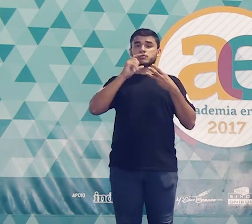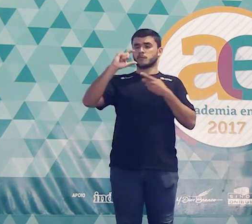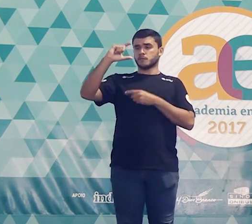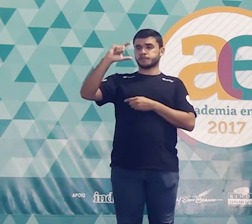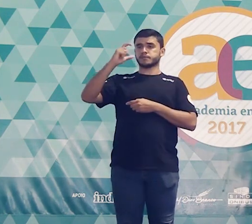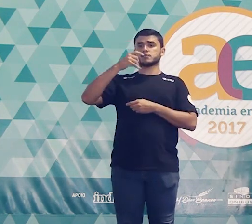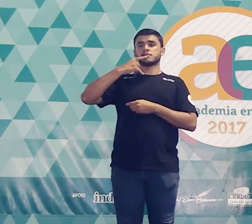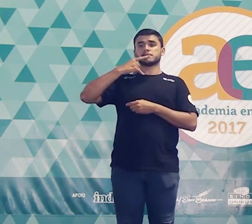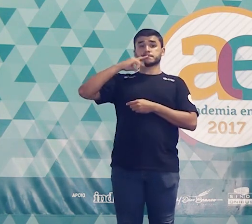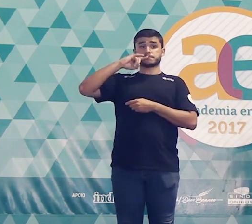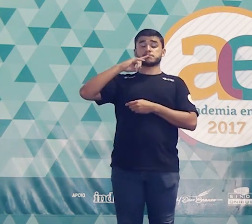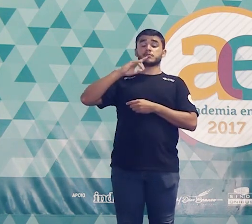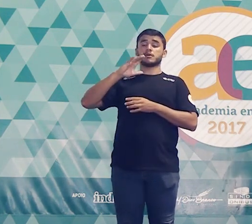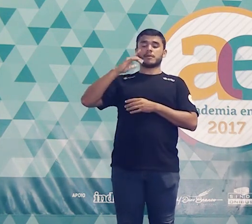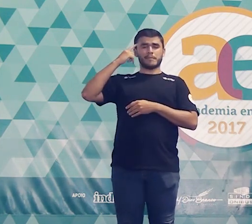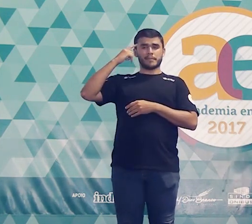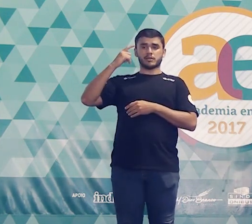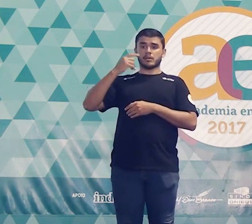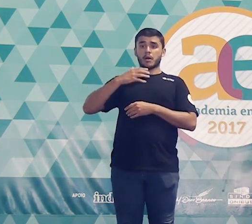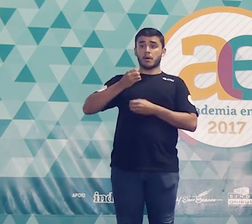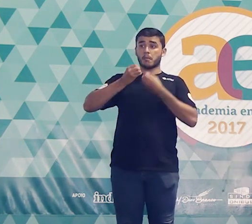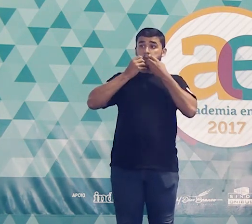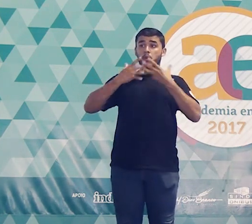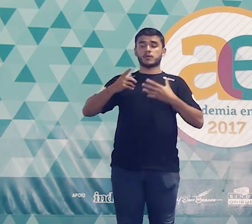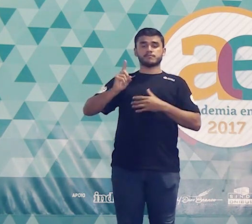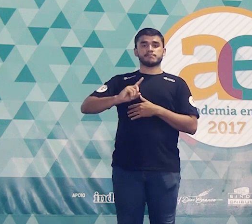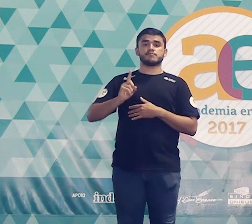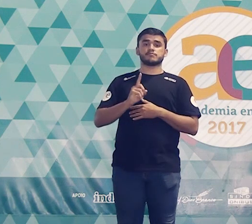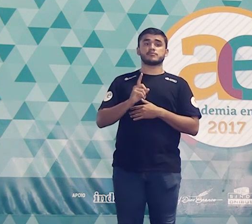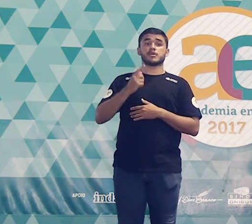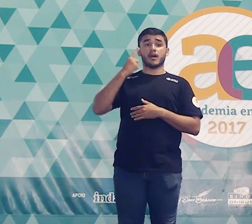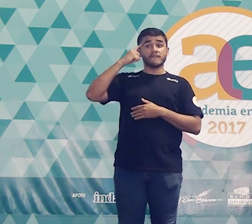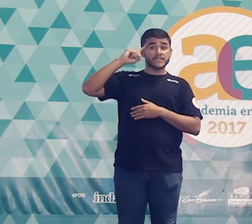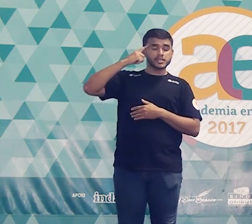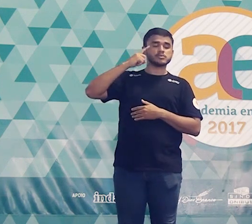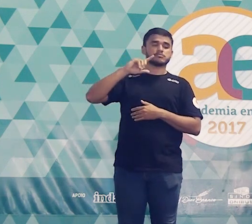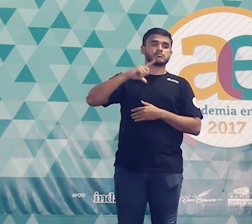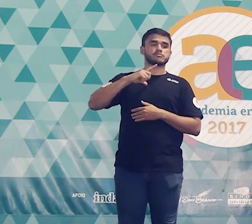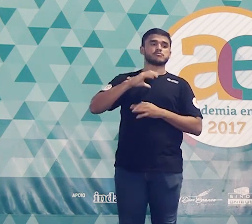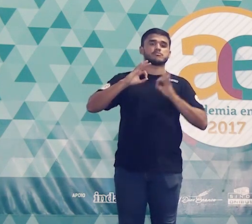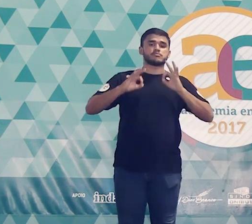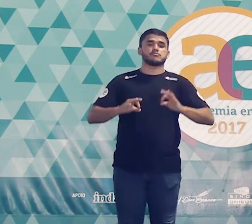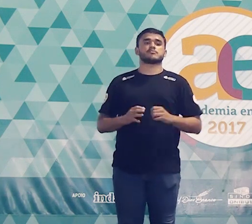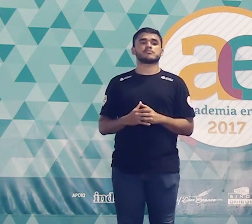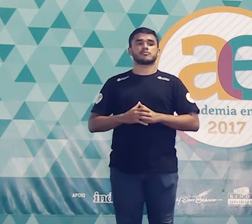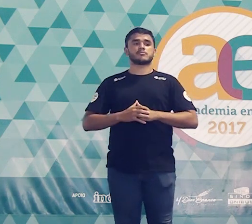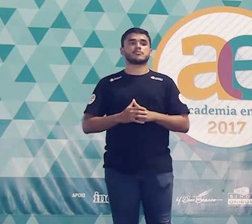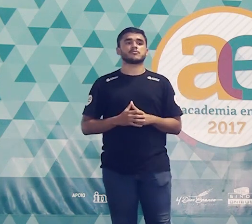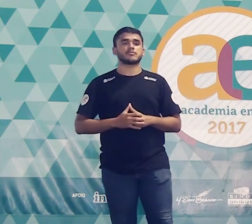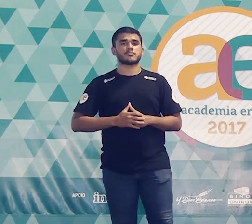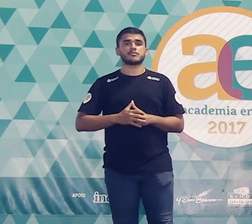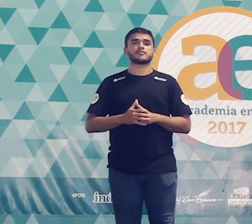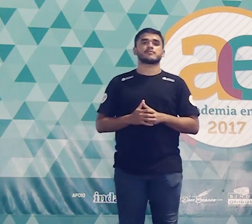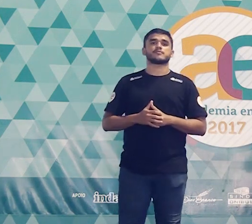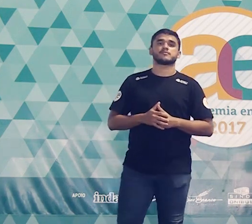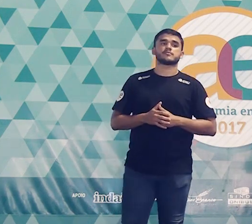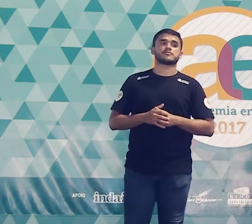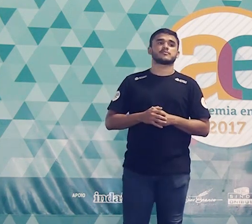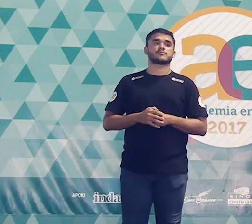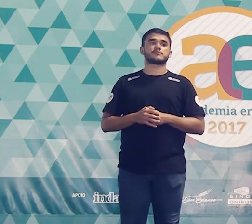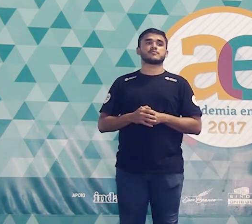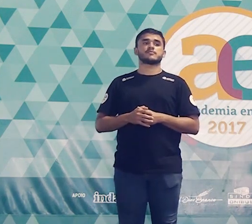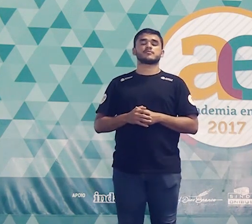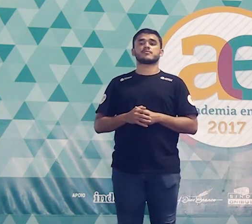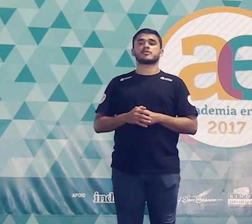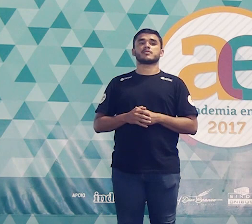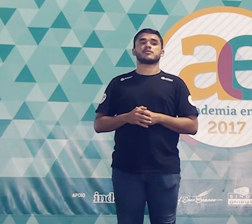uma pequena dose, tá? Nada demais, lembre que álcool vicia, tá bom? O que é diverticulite? Quais são os seus sintomas?